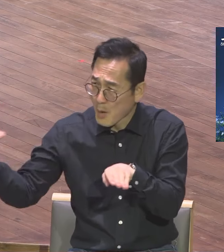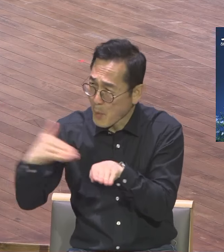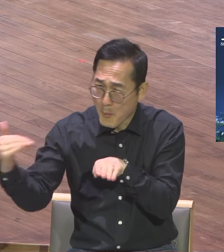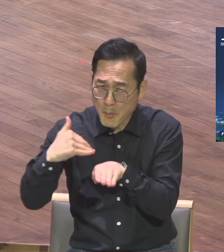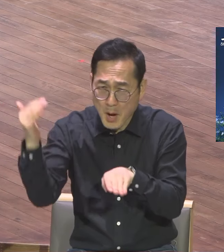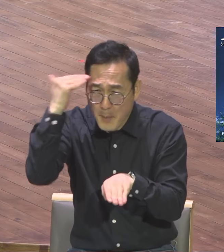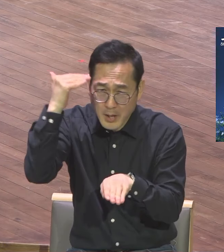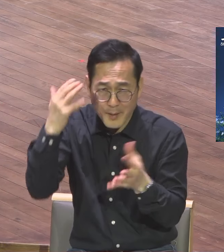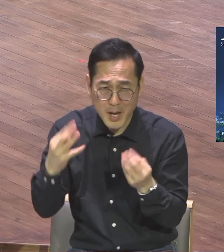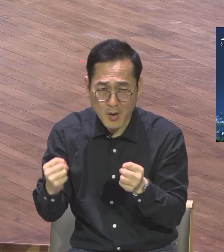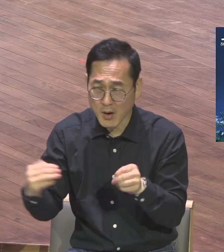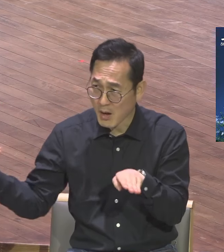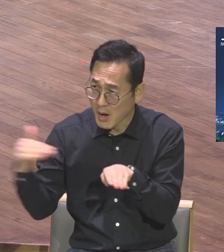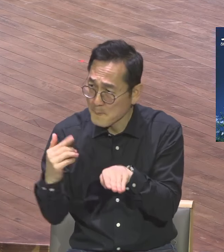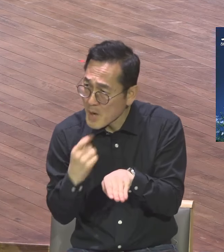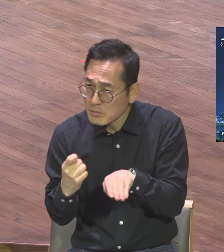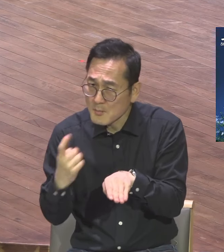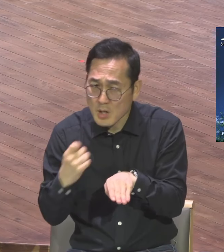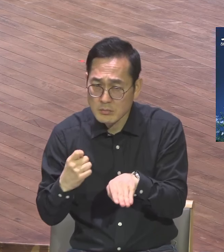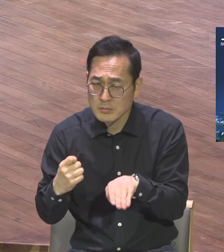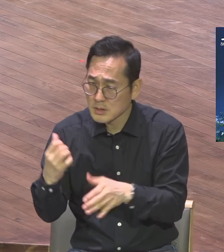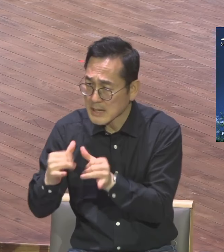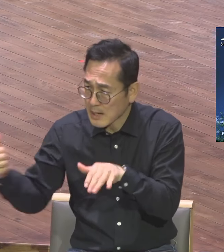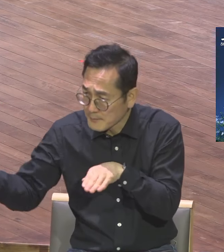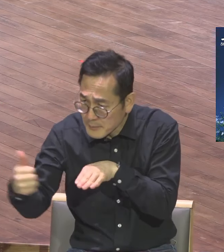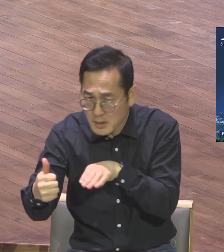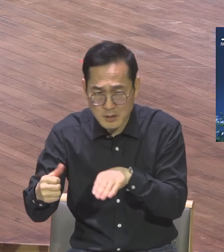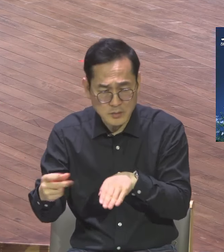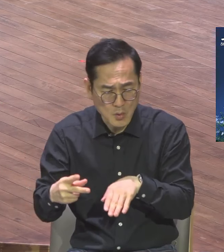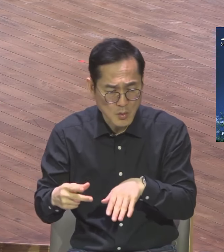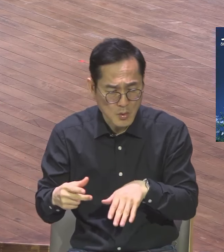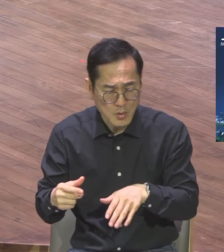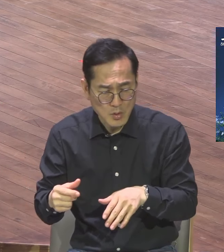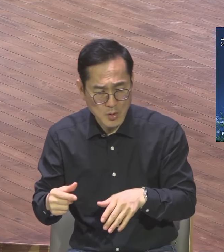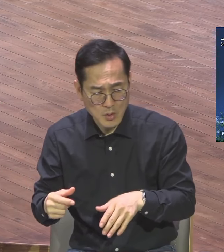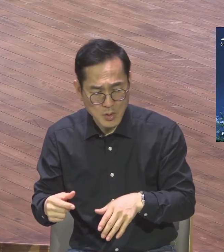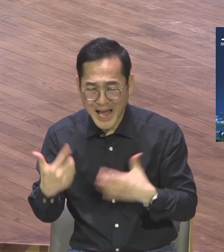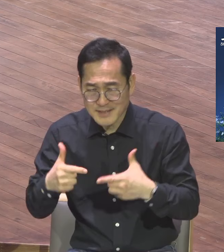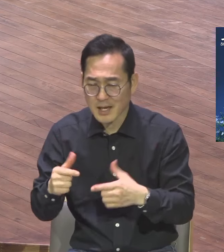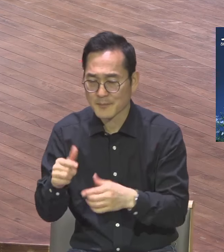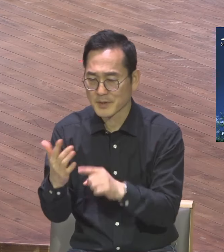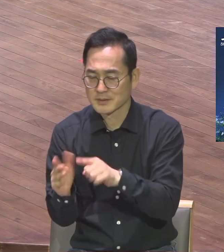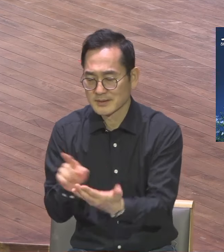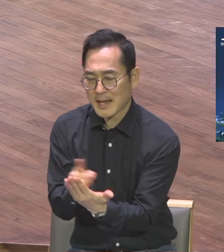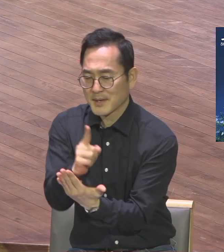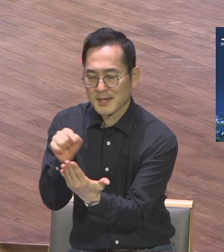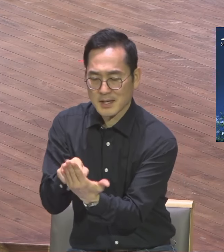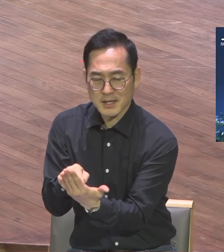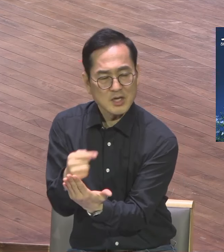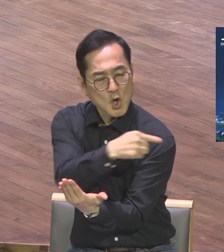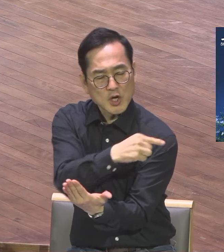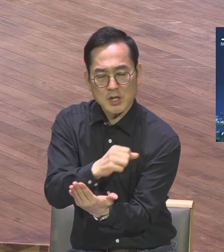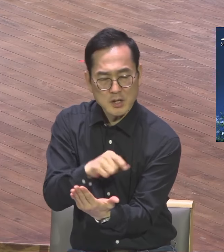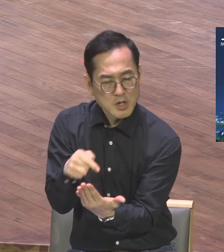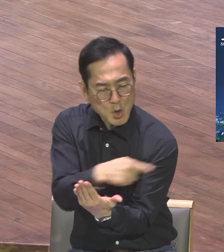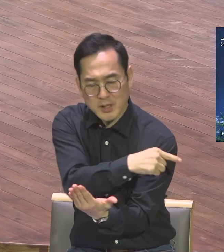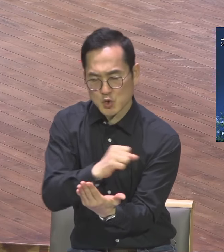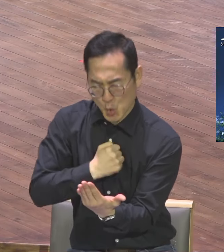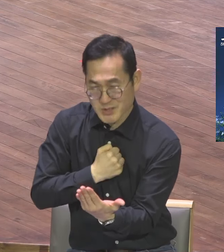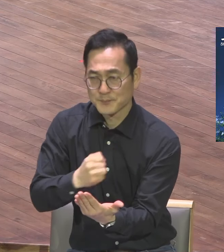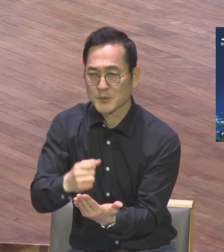지구촌에 얼마나 많아. 내 가는 길을 조심하세요. 방파제 뭐 있습니다, 뭐 있습니다. 여러분 좌측